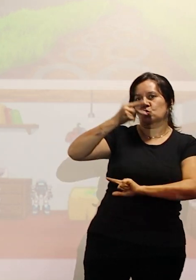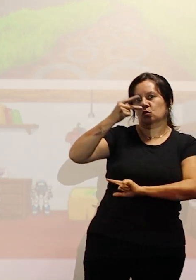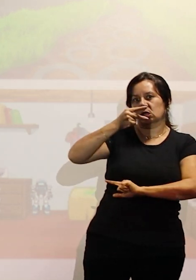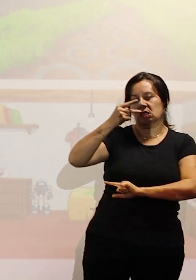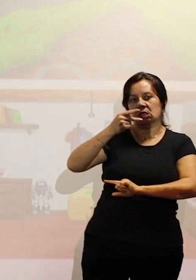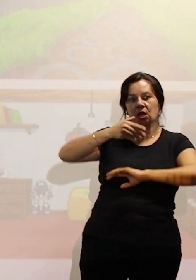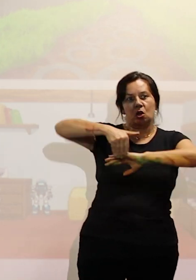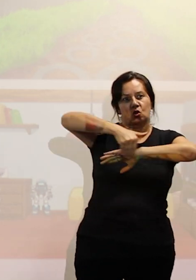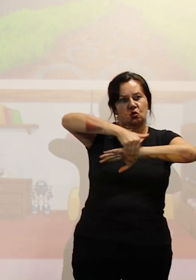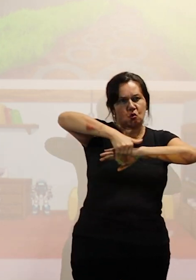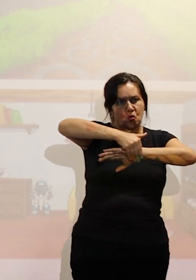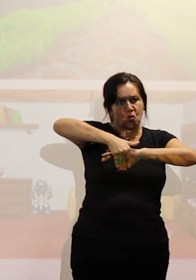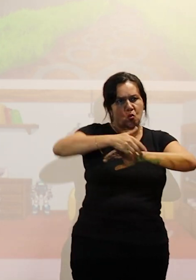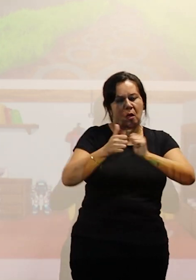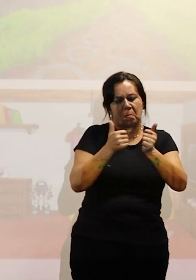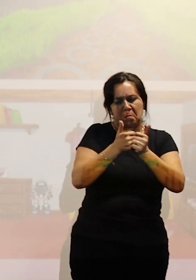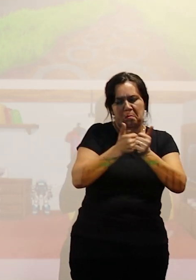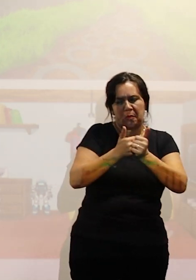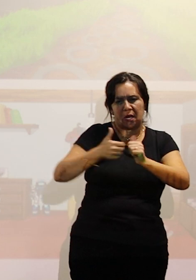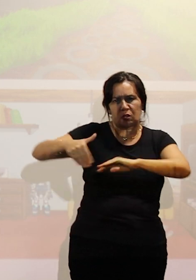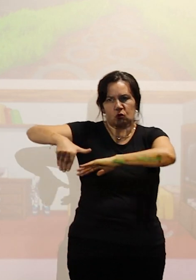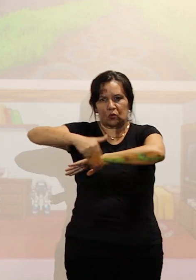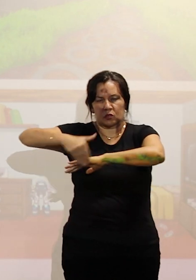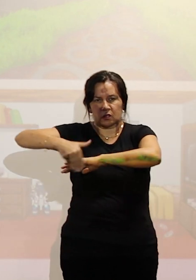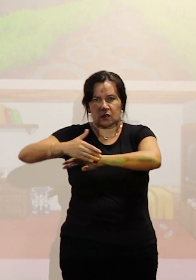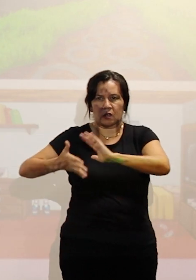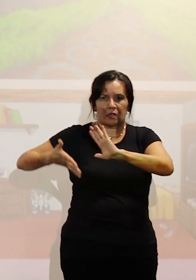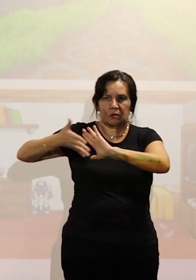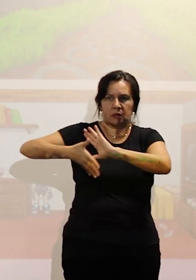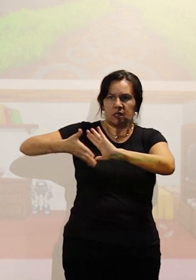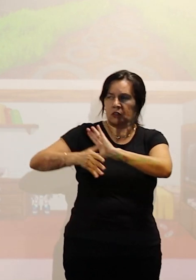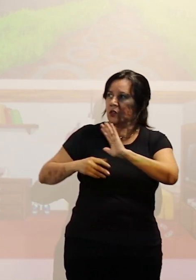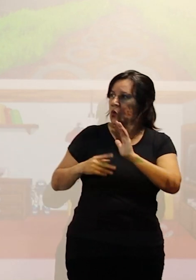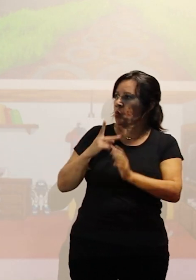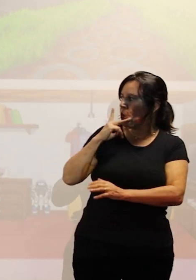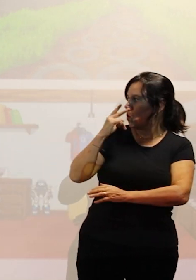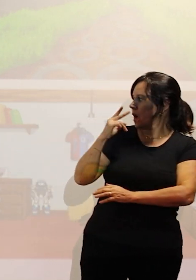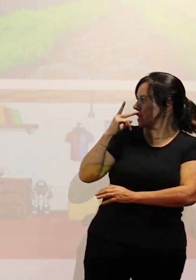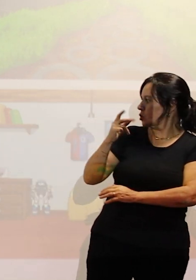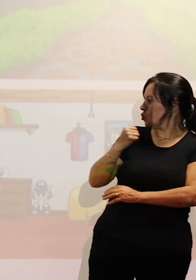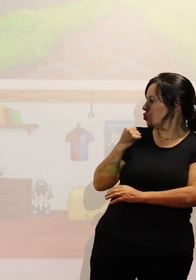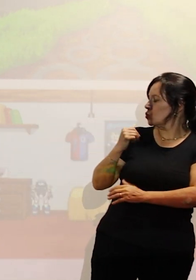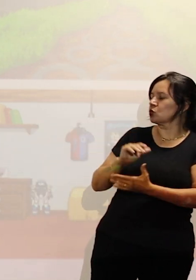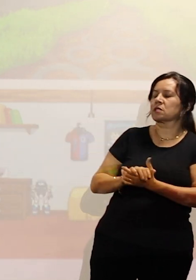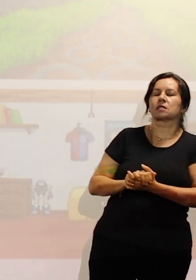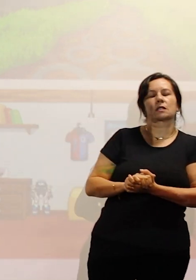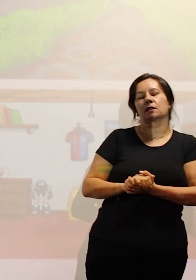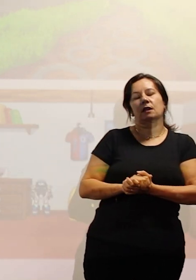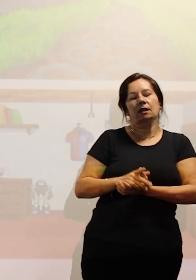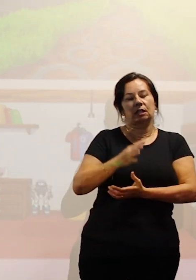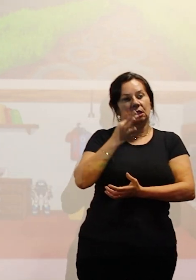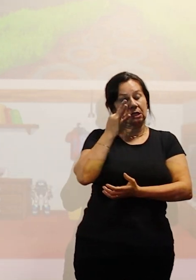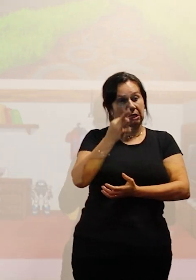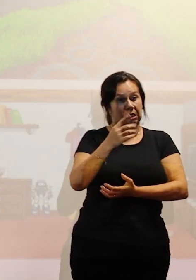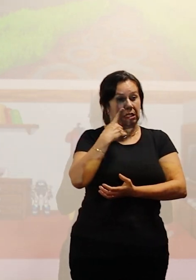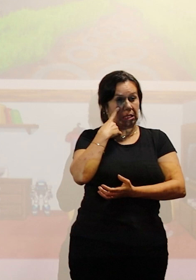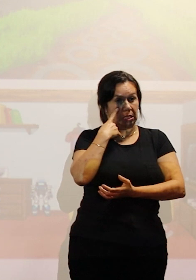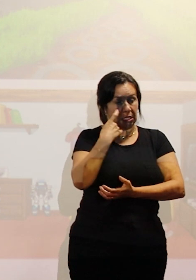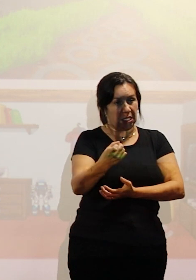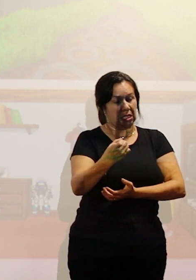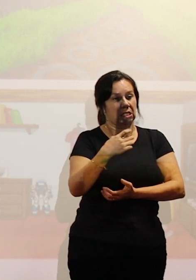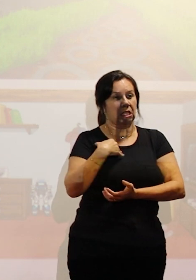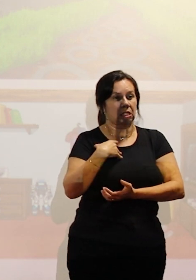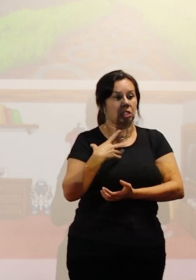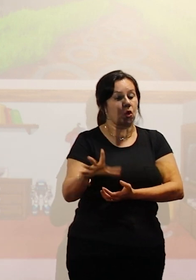de rua, uma tirada na beira de uma estrada com a escada de pneus. E eu acho essa escada de pneus, eu tinha achado na época da foto muito interessante. Então, eu